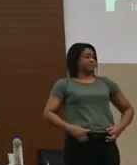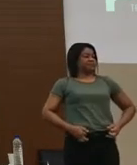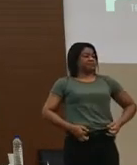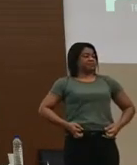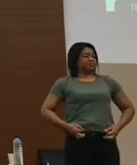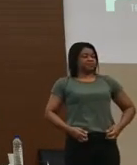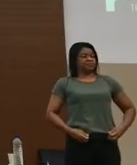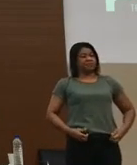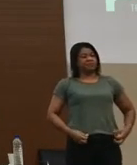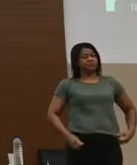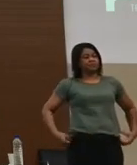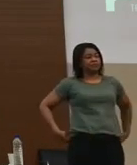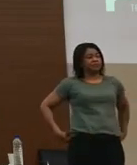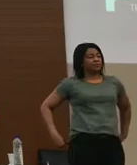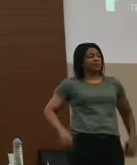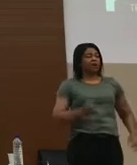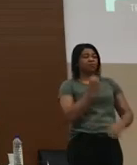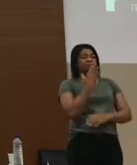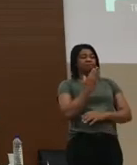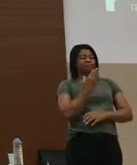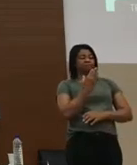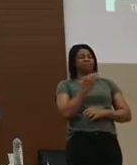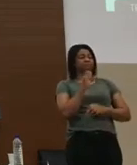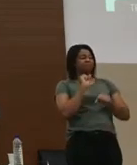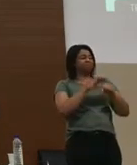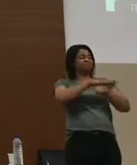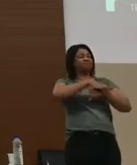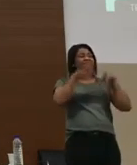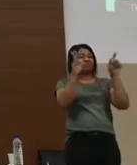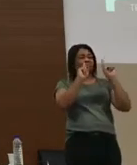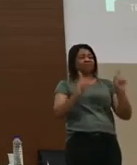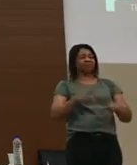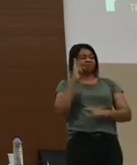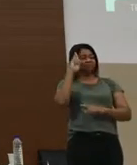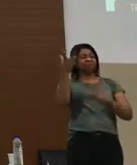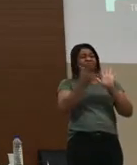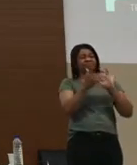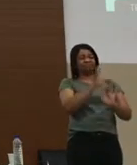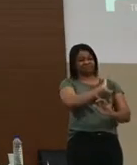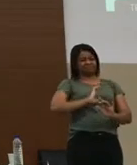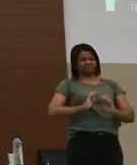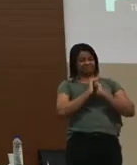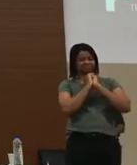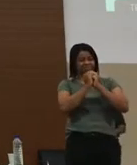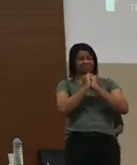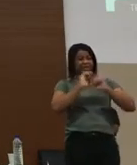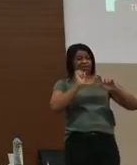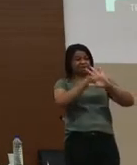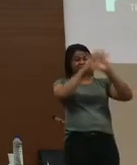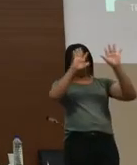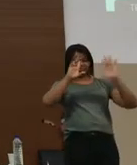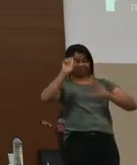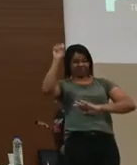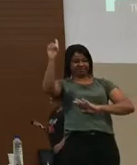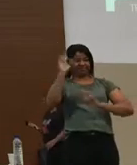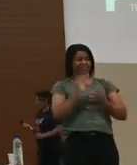Aleluia. Boa noite, irmãos, paz do Senhor Jesus. Amém? Amém. Glória a